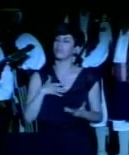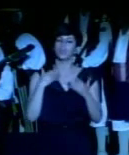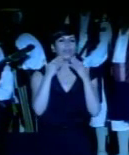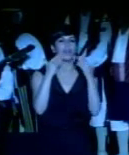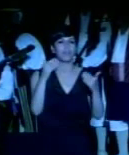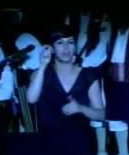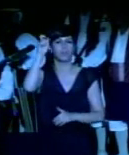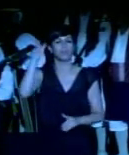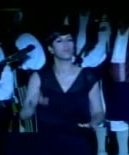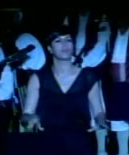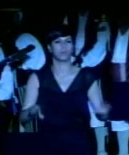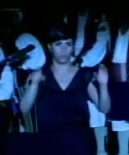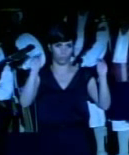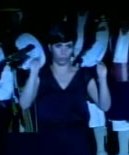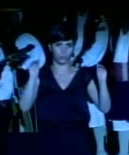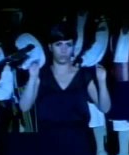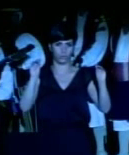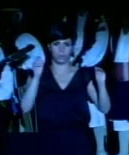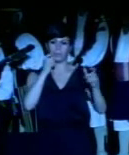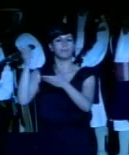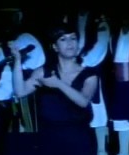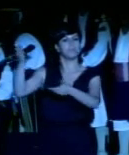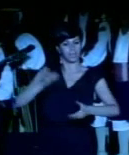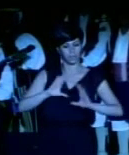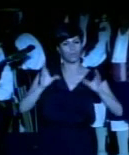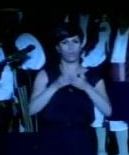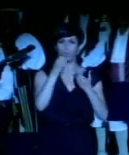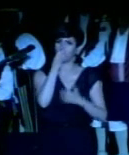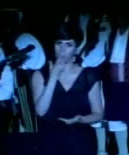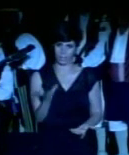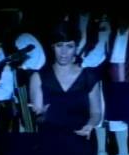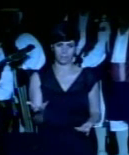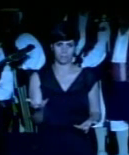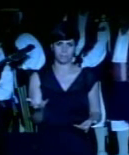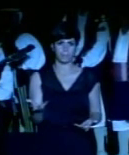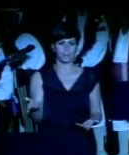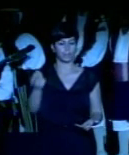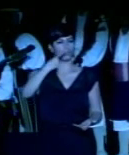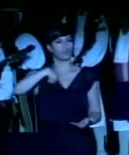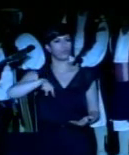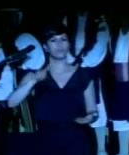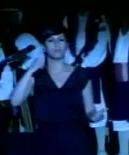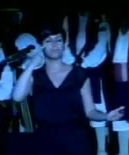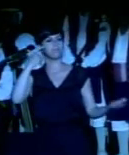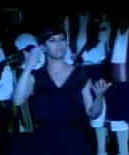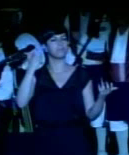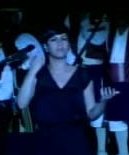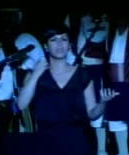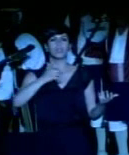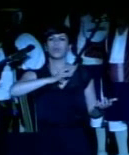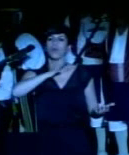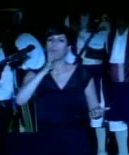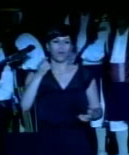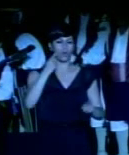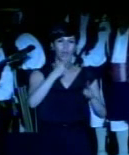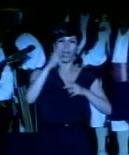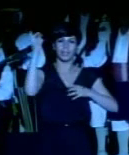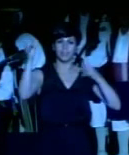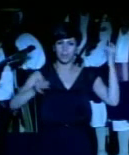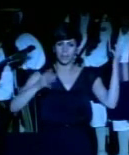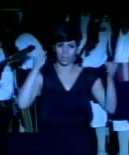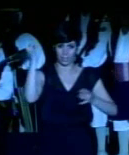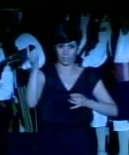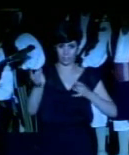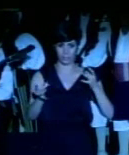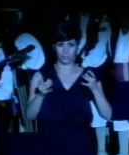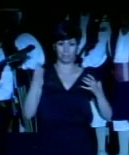agradecer al pueblo de Burgos la acogida recibida por nuestro grupo. Nos ha llamado la atención el seguimiento que hacen de las actividades